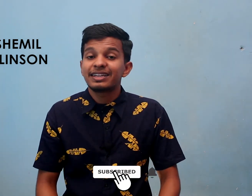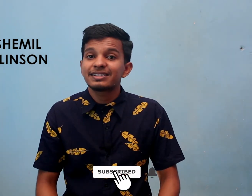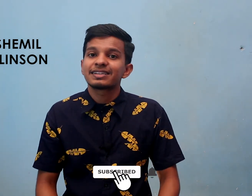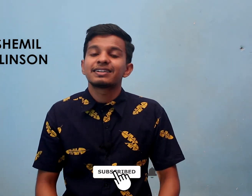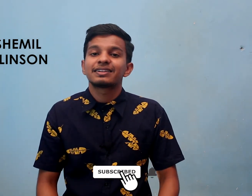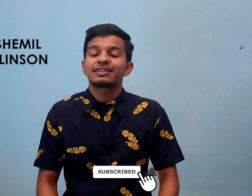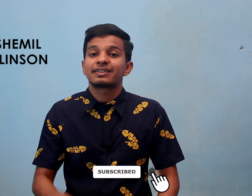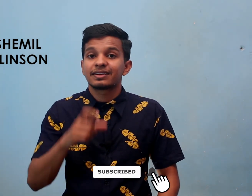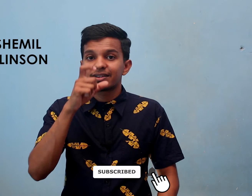ක්ලින්සන්.